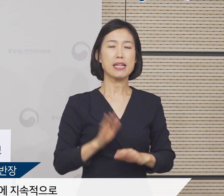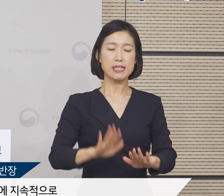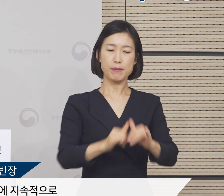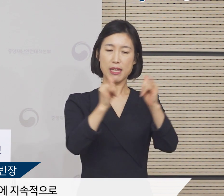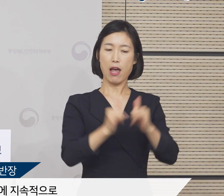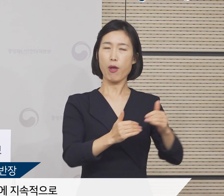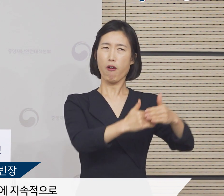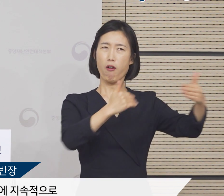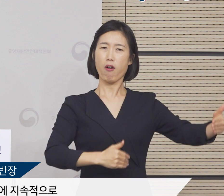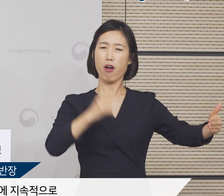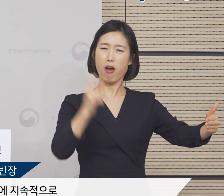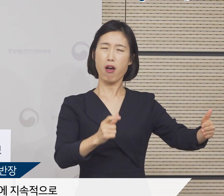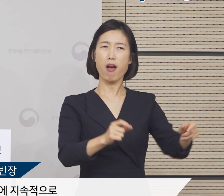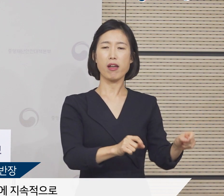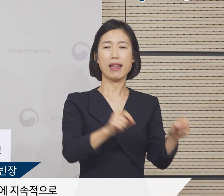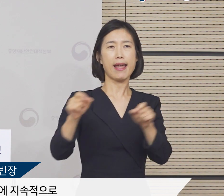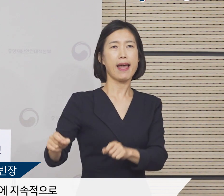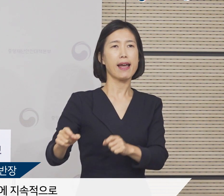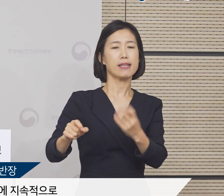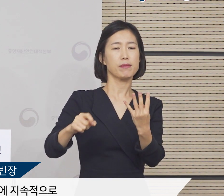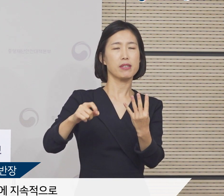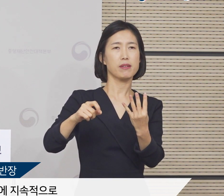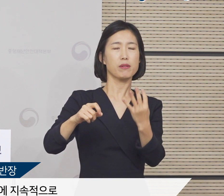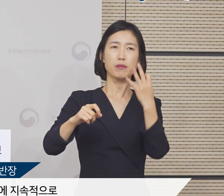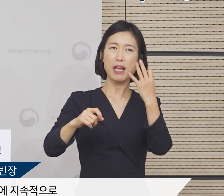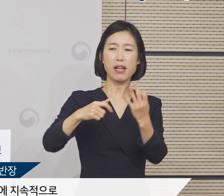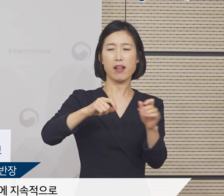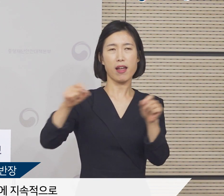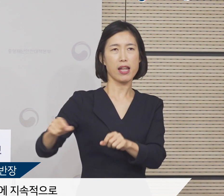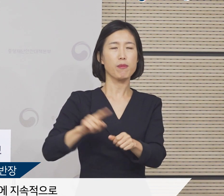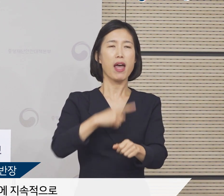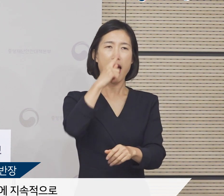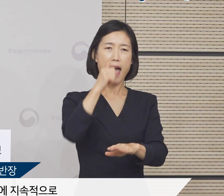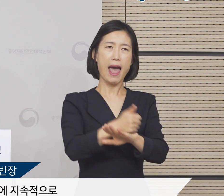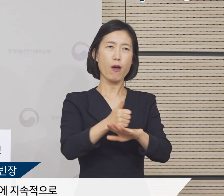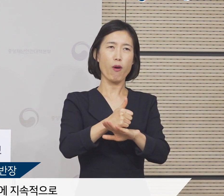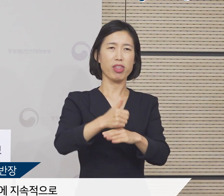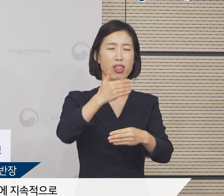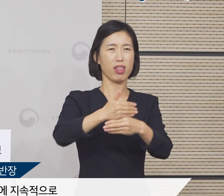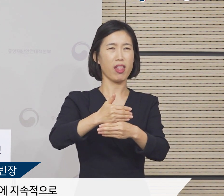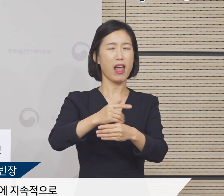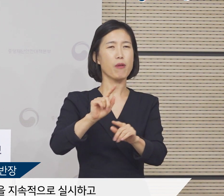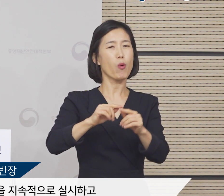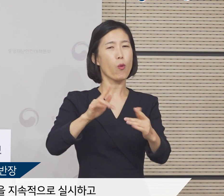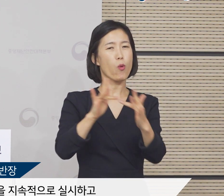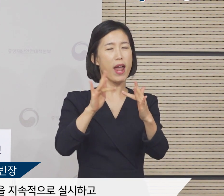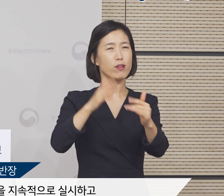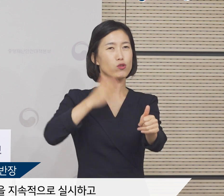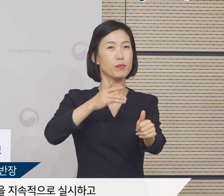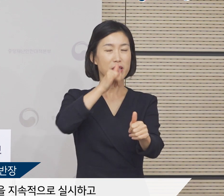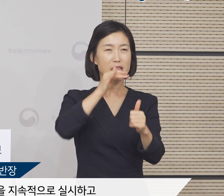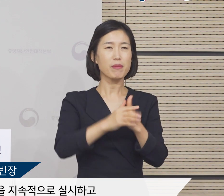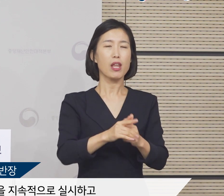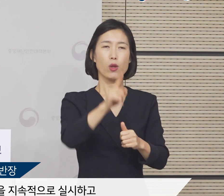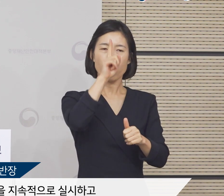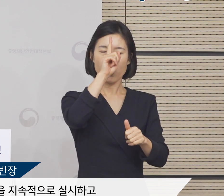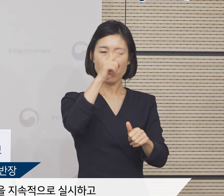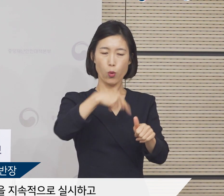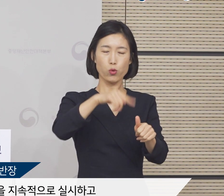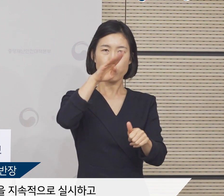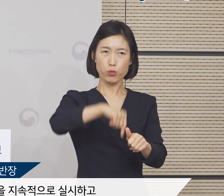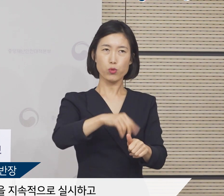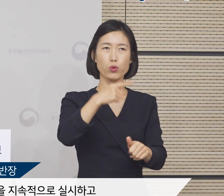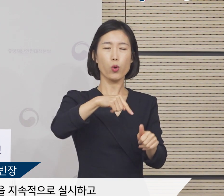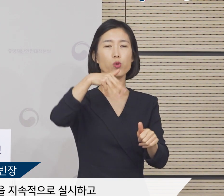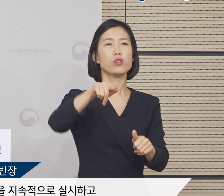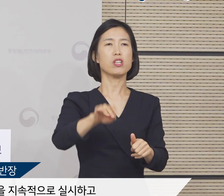강력한 사회적 거리두기 연장에 따라 학원에 지속적으로 휴원을 권고하고 방역 관리를 강화하고 있습니다. 교육부 교육청이 실시하는 합동